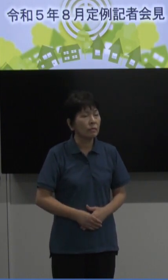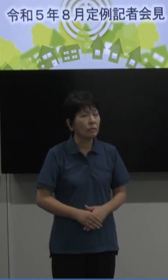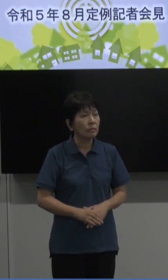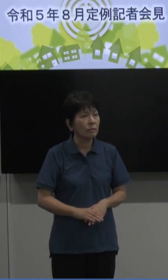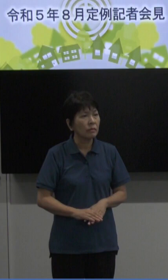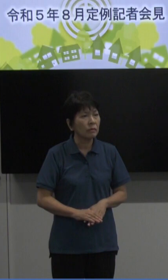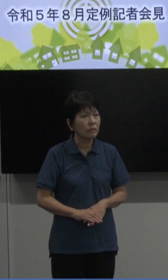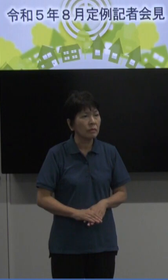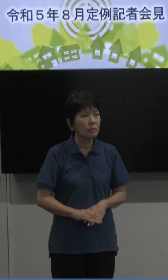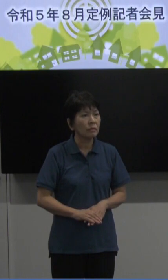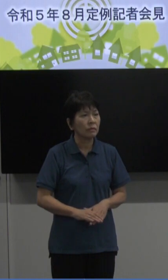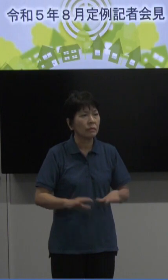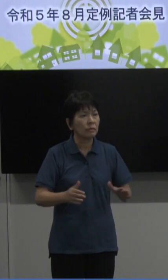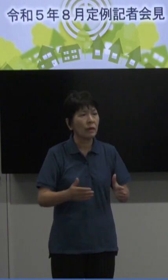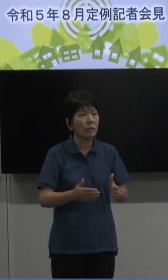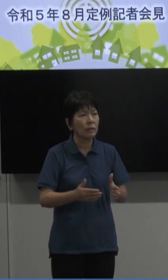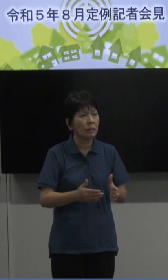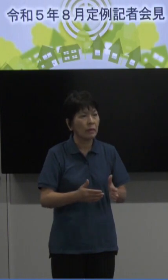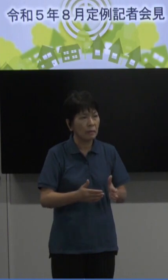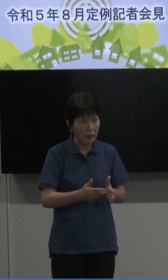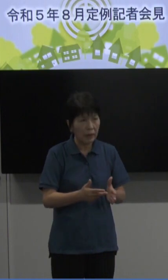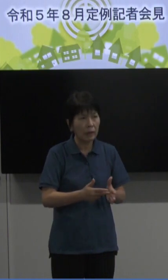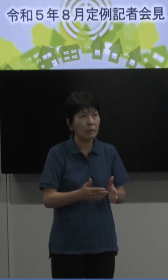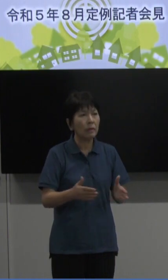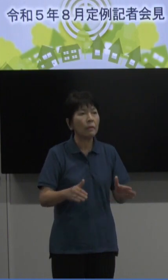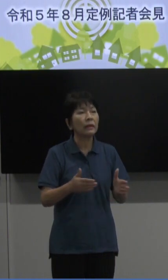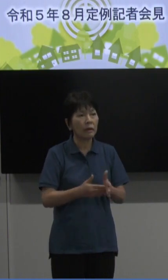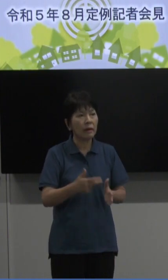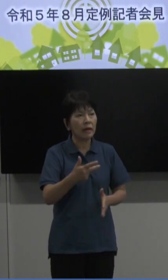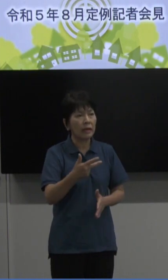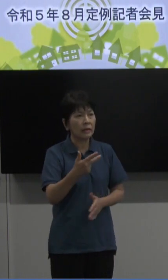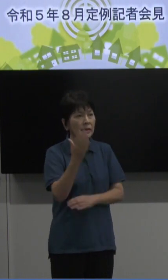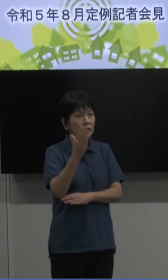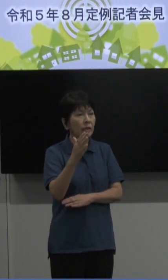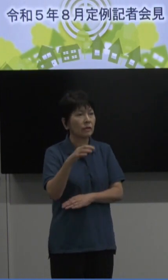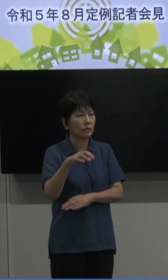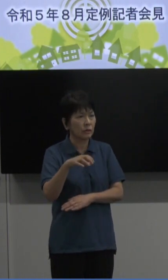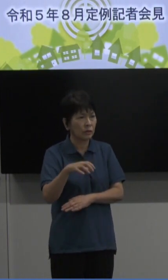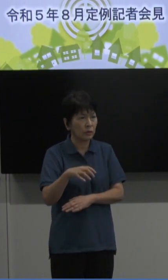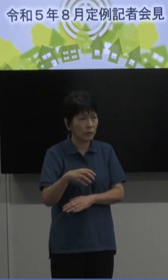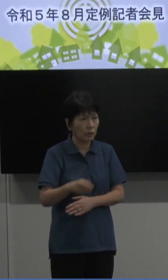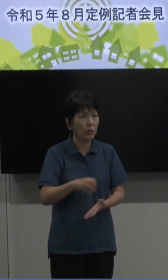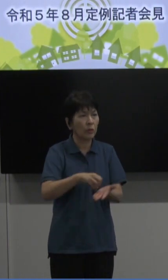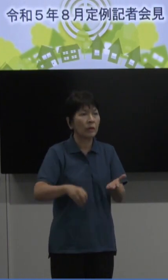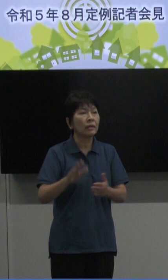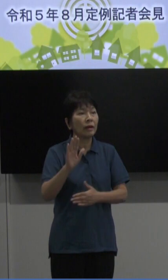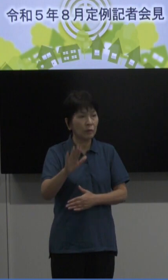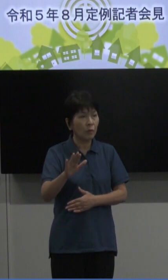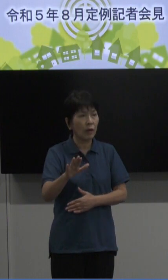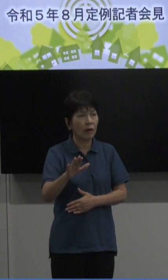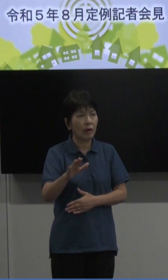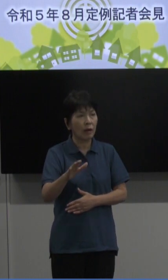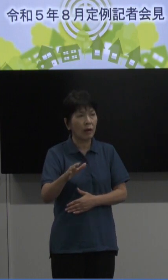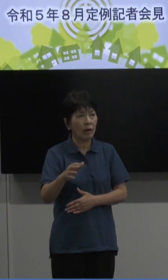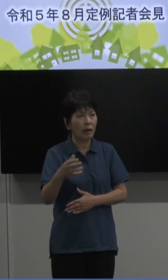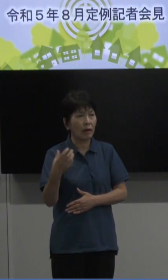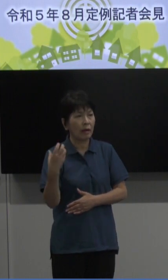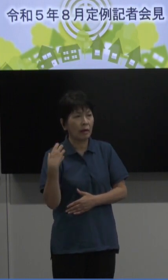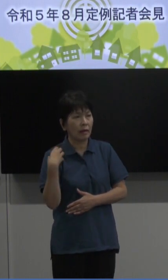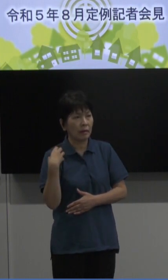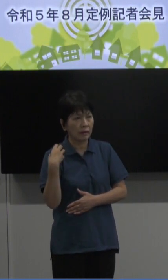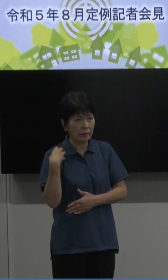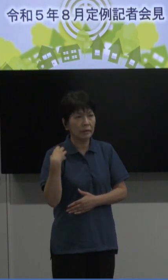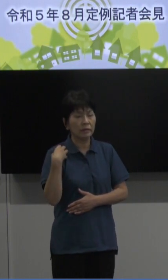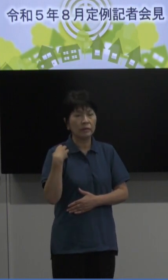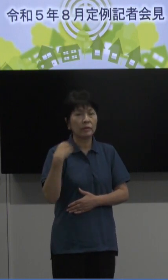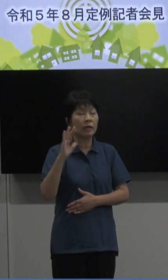その 市役所出身の方が選任されてきたかと思うんですけど、 うんうん、 現状ではその民間人材を